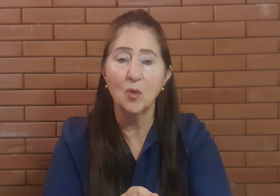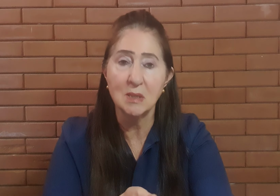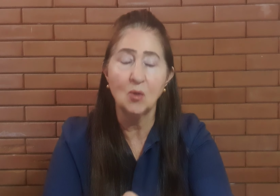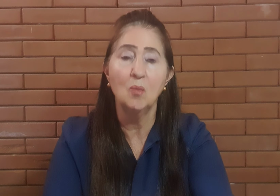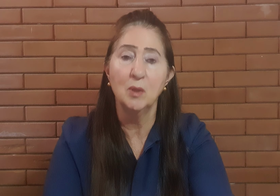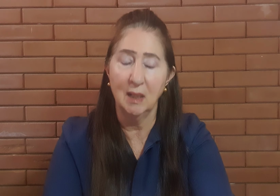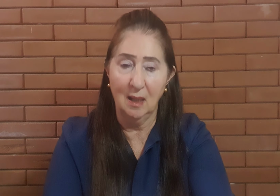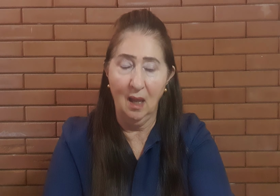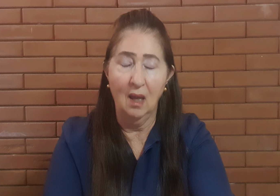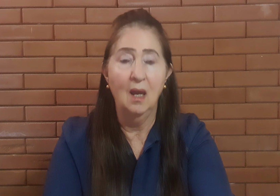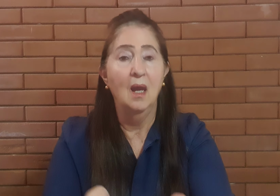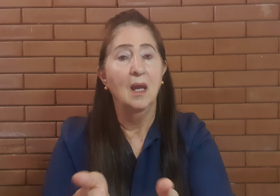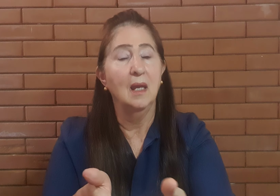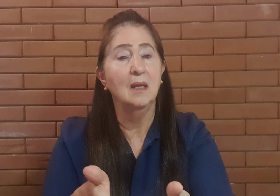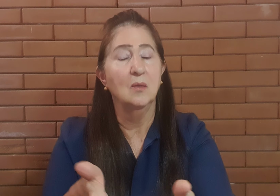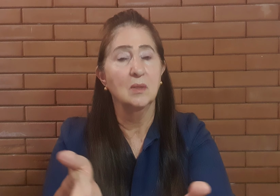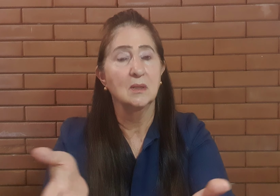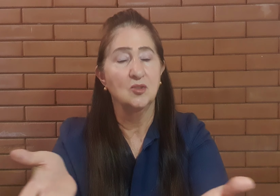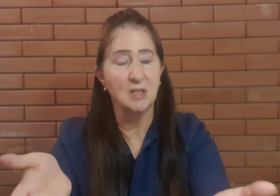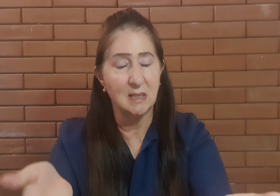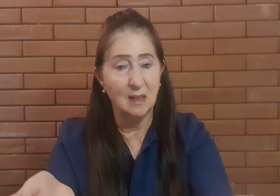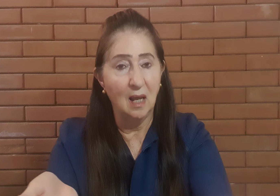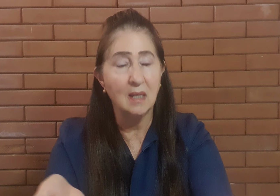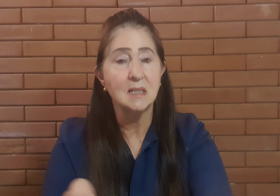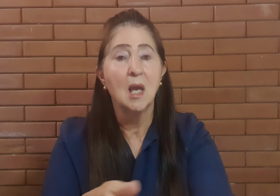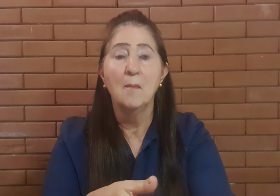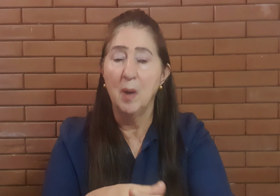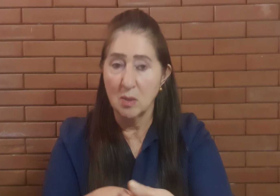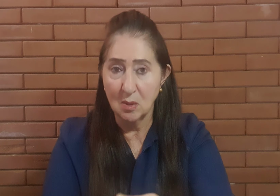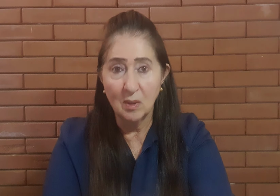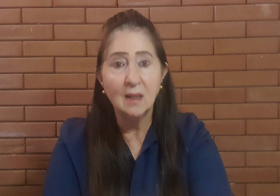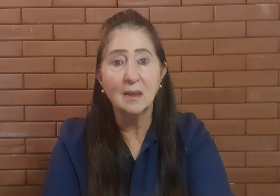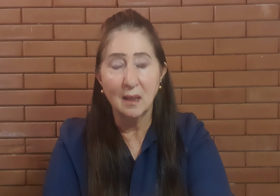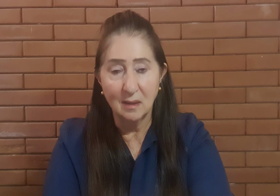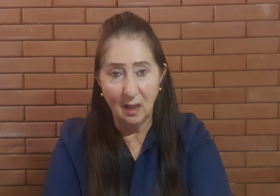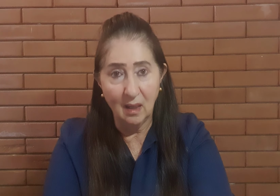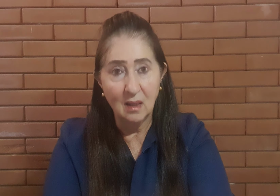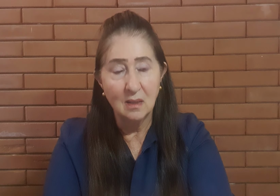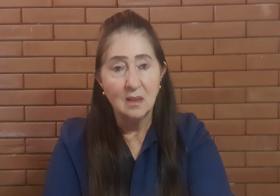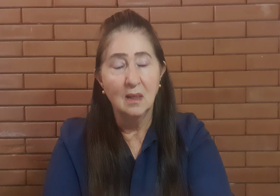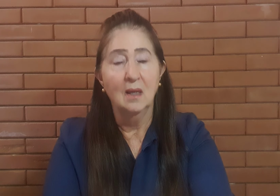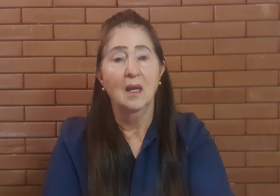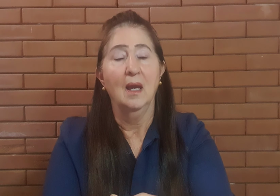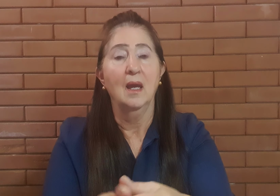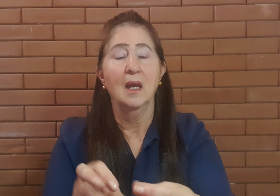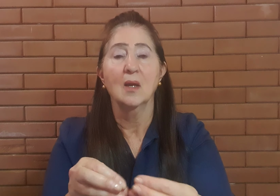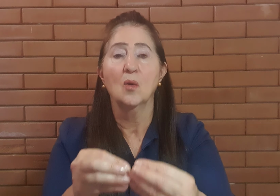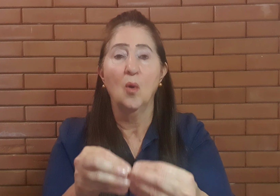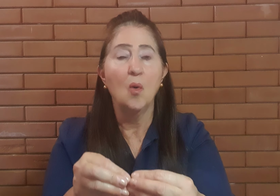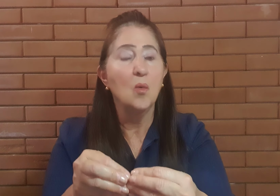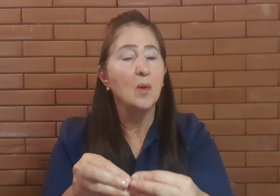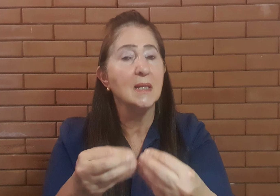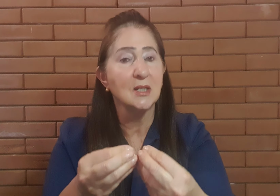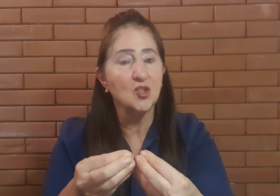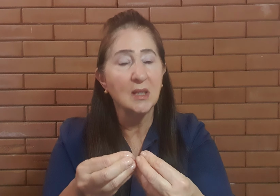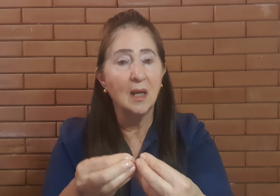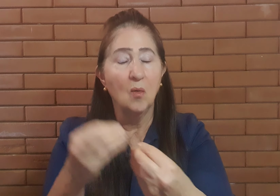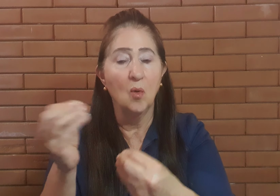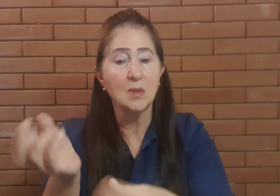se comunicar em língua de sinais possam lhe entender com exatidão. Ou